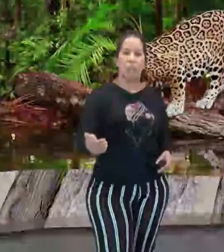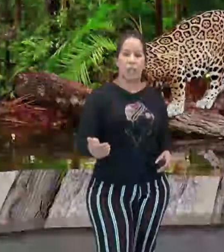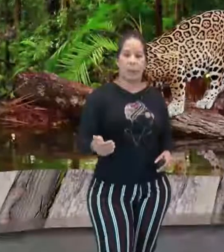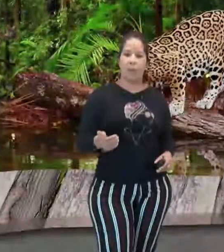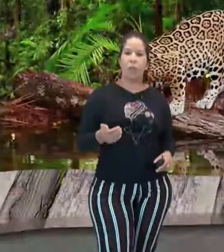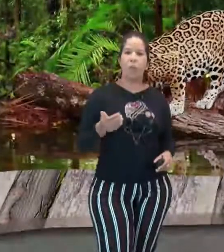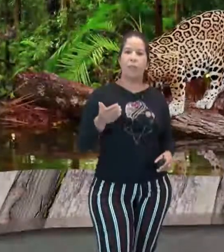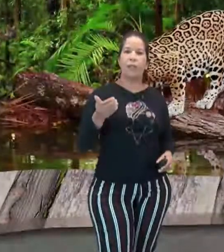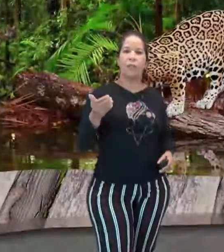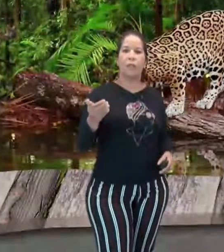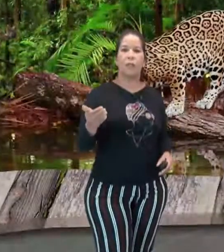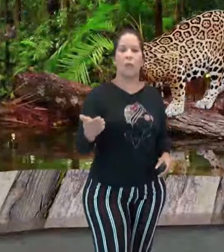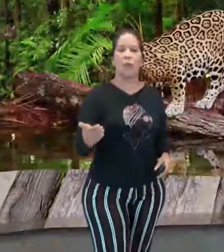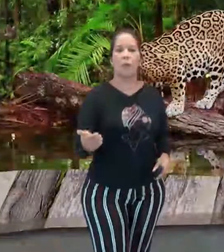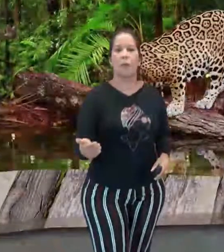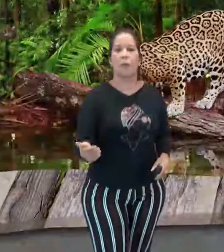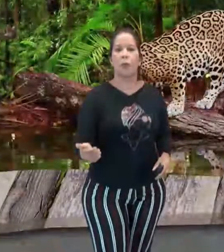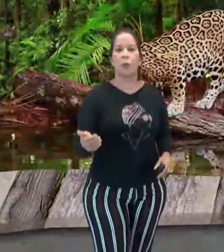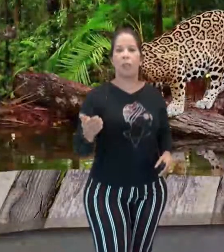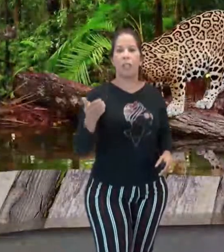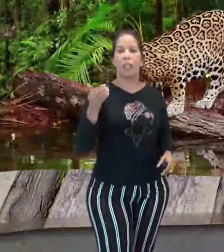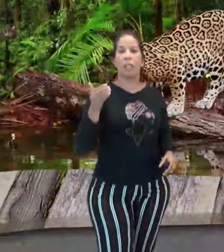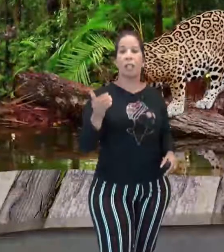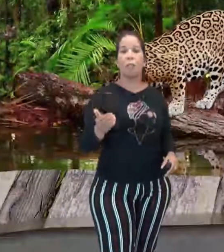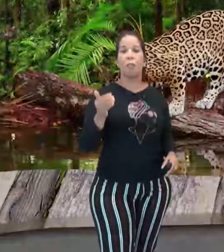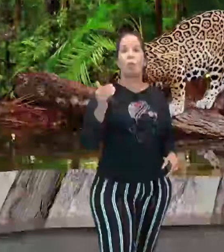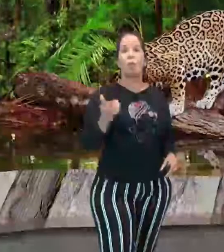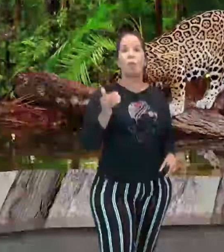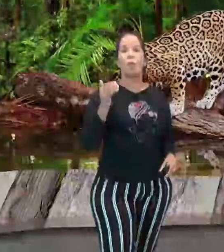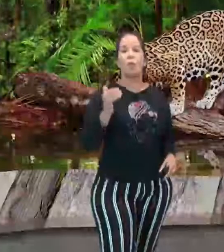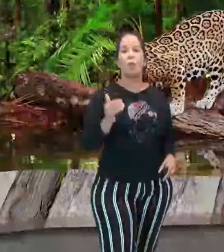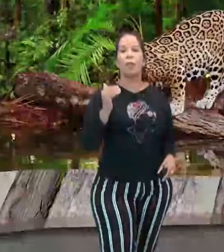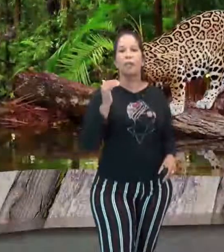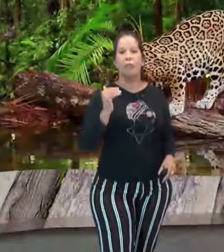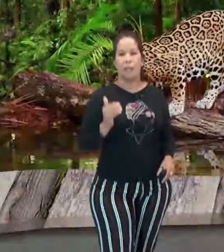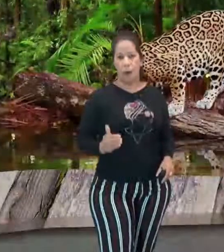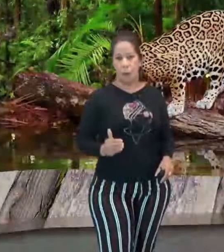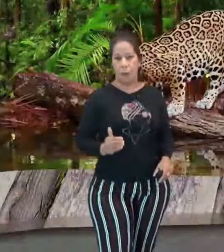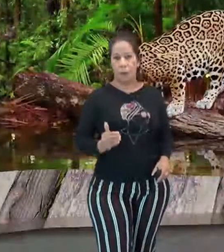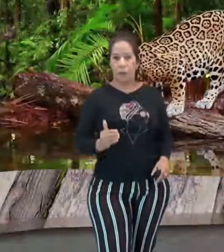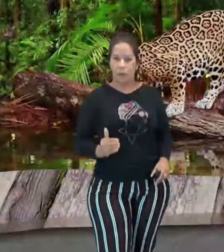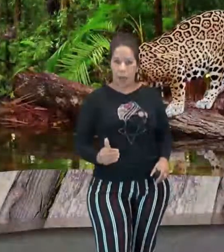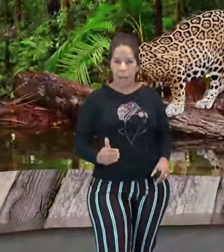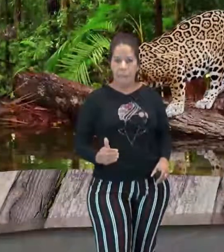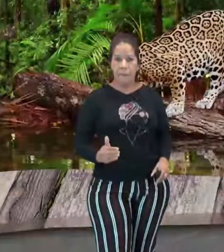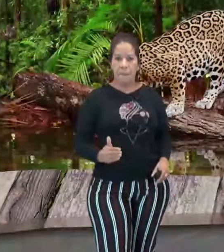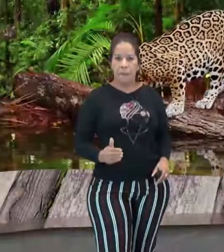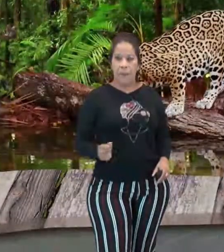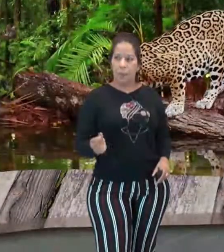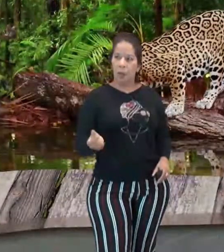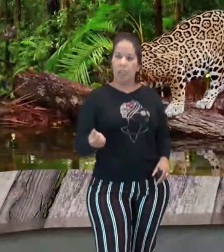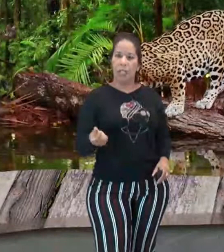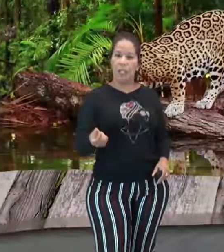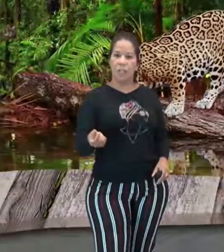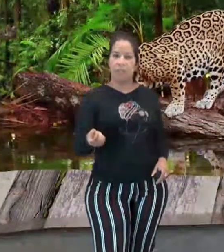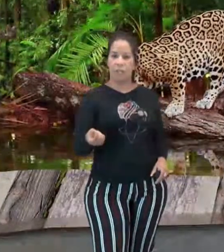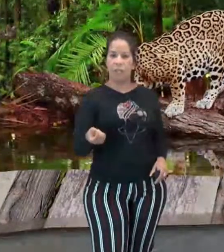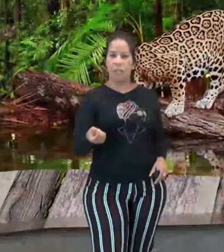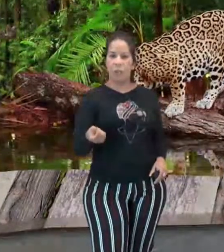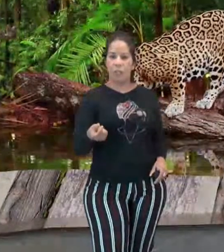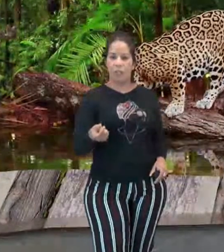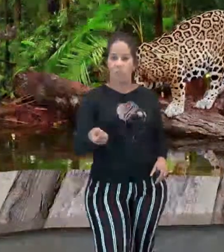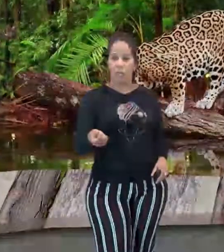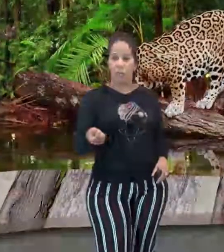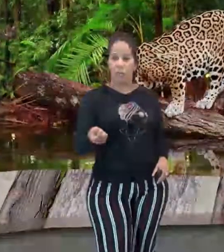líquido, aquela primeira lubrificação, então ela é produto aí da glândula bulbouretral, tá? Bem localizadinha